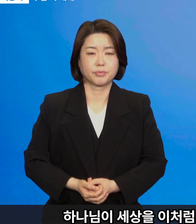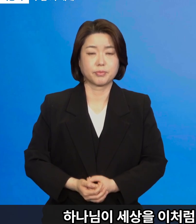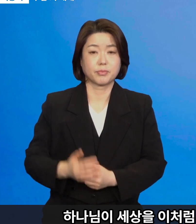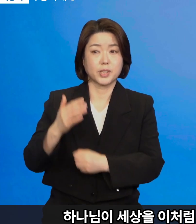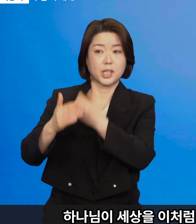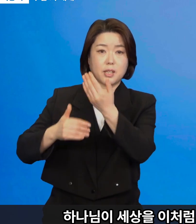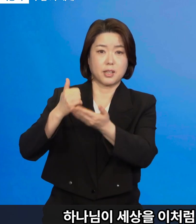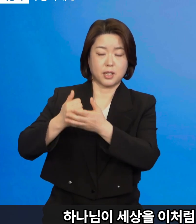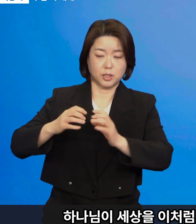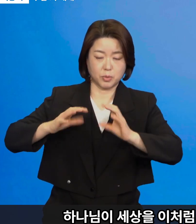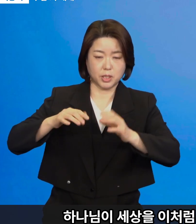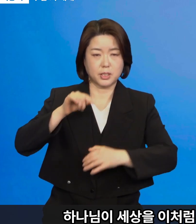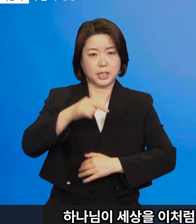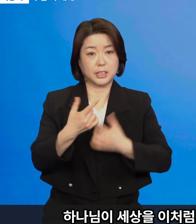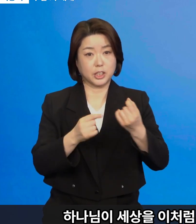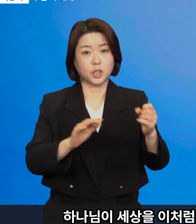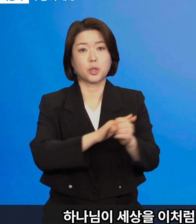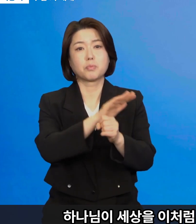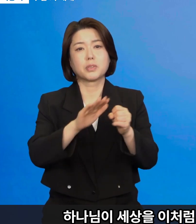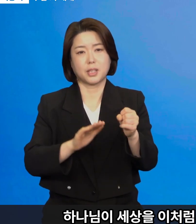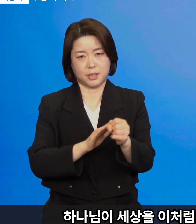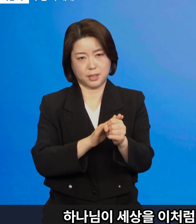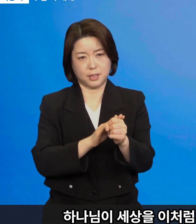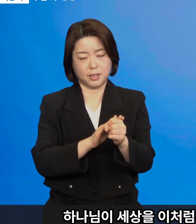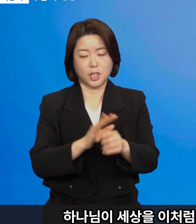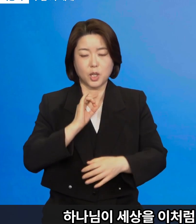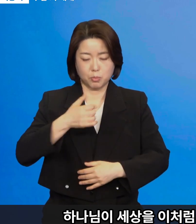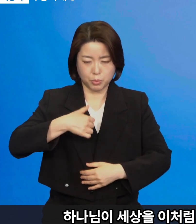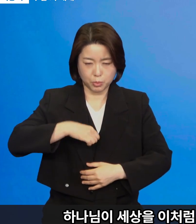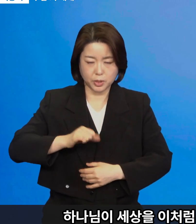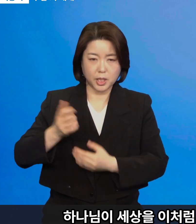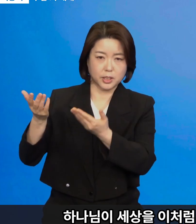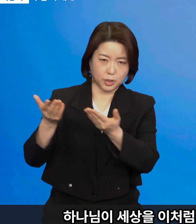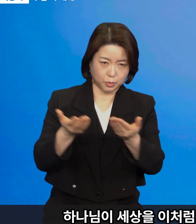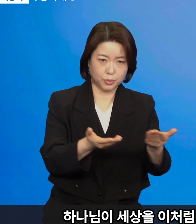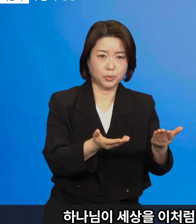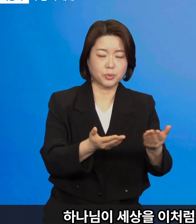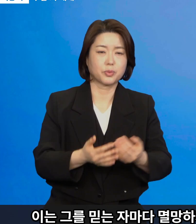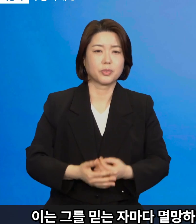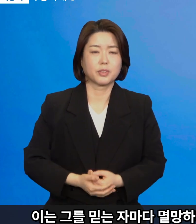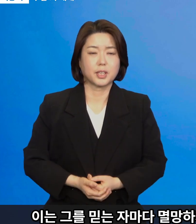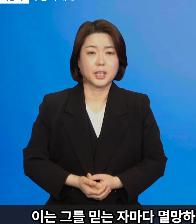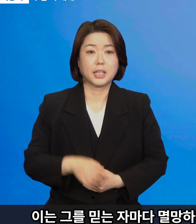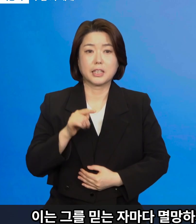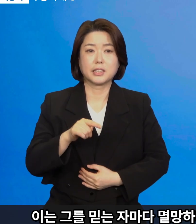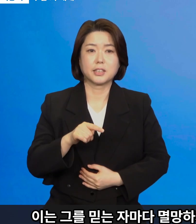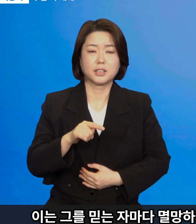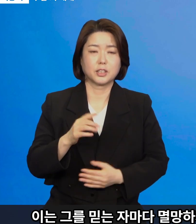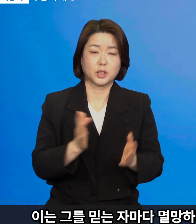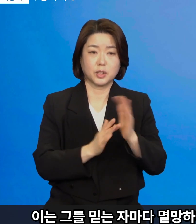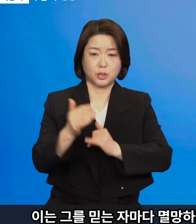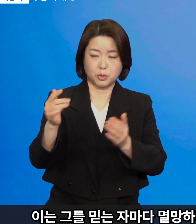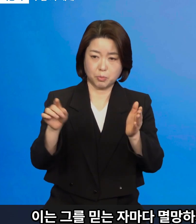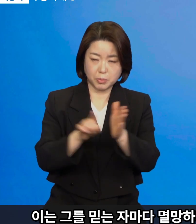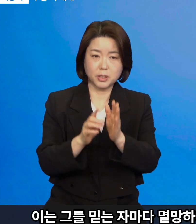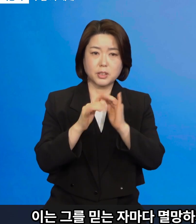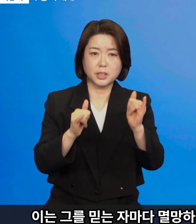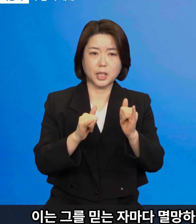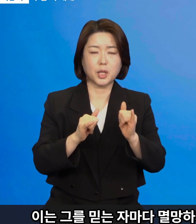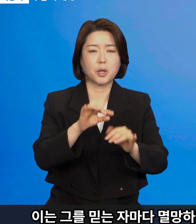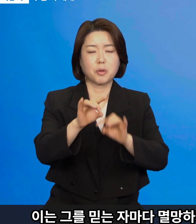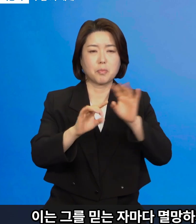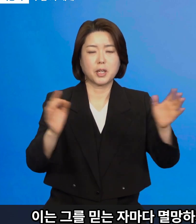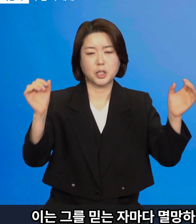하나님이 세상을 이처럼 사랑하사 독생자를 주셨으니 이는 그를 믿는 자마다 멸망하지